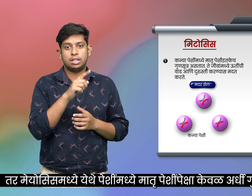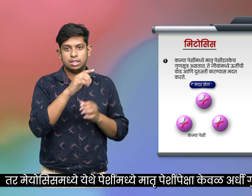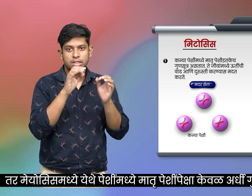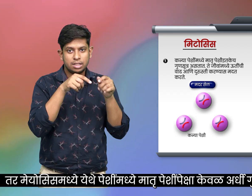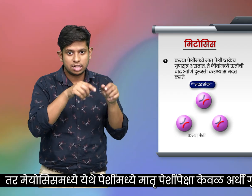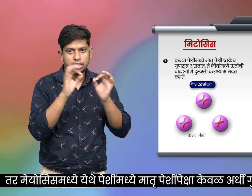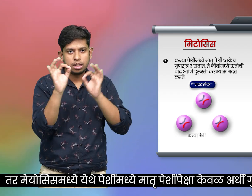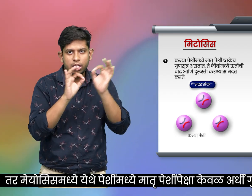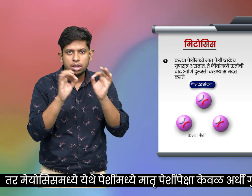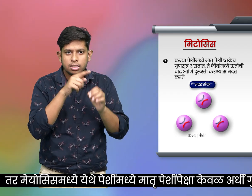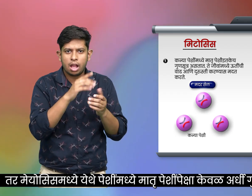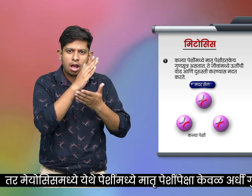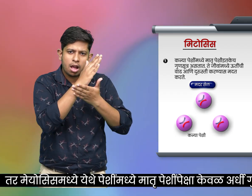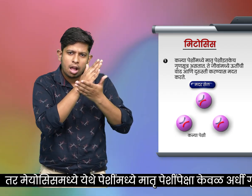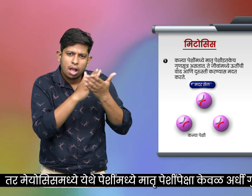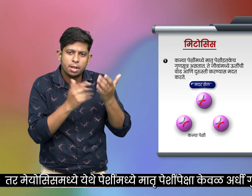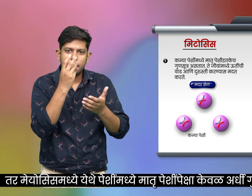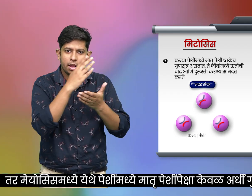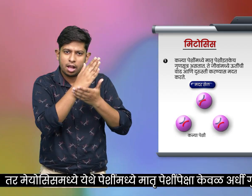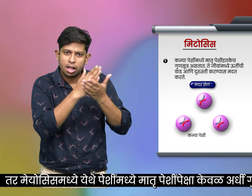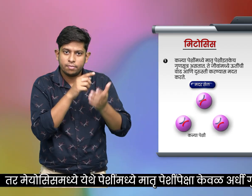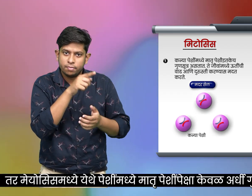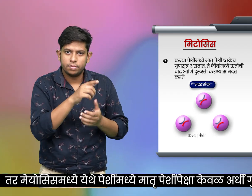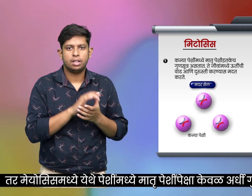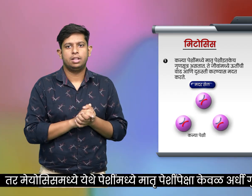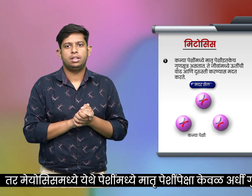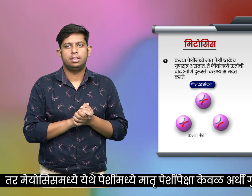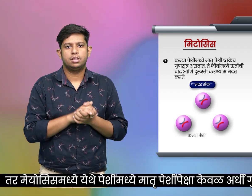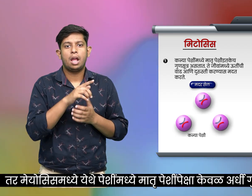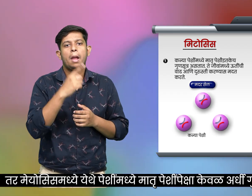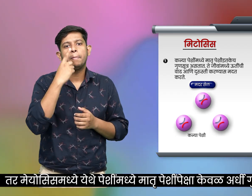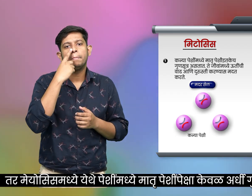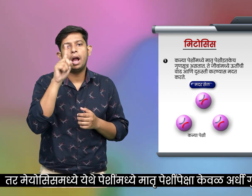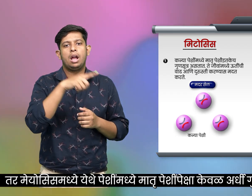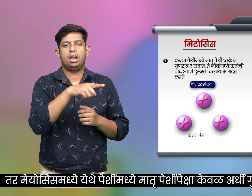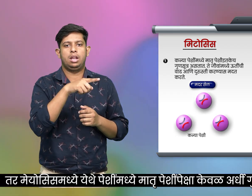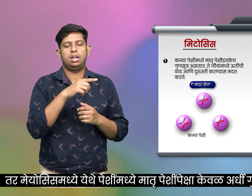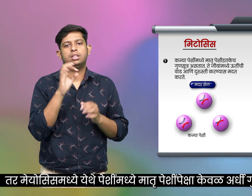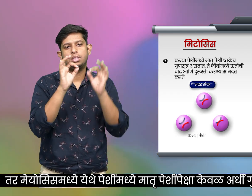पेशींमध्ये मातृपेशींपेक्षा केवळ अर्धी गुणसूत्रांची संख्या असते.